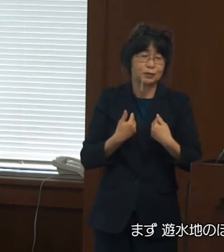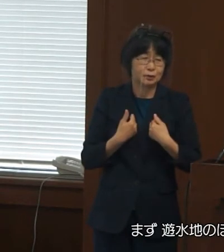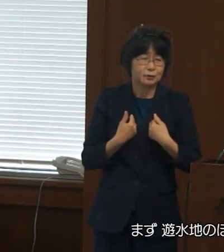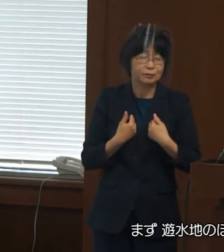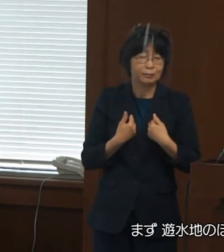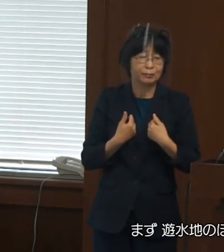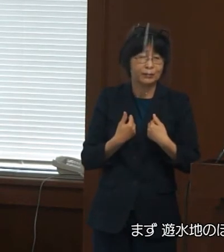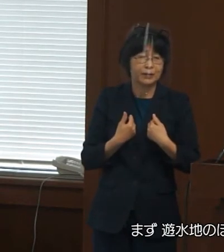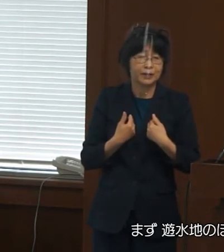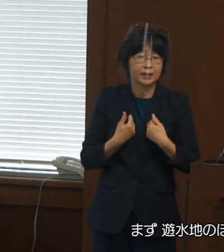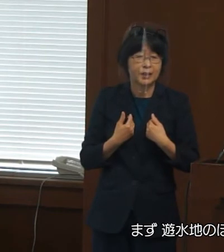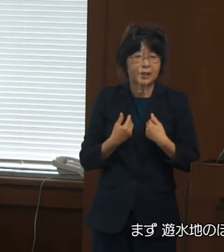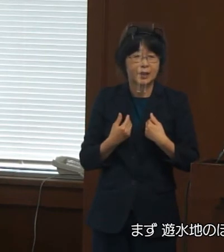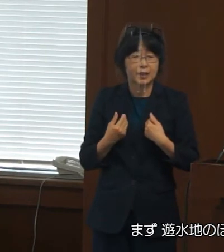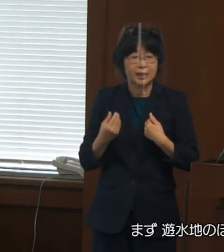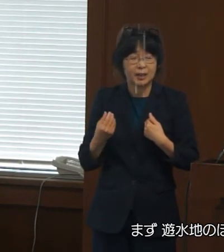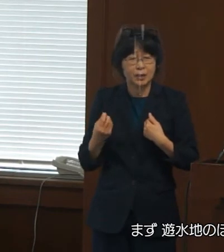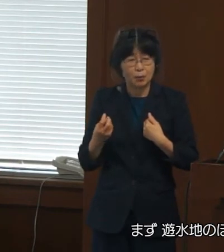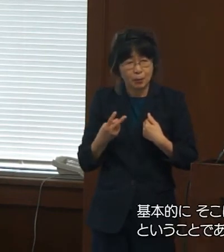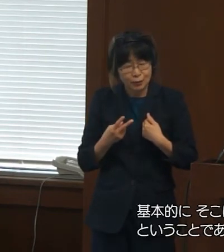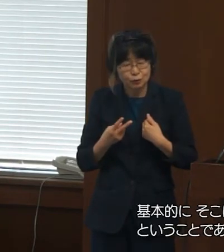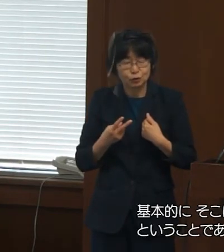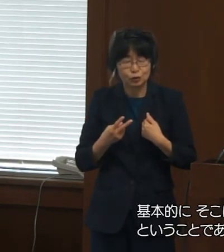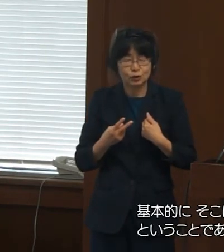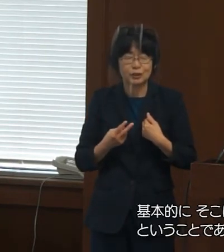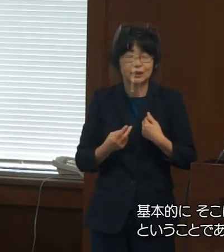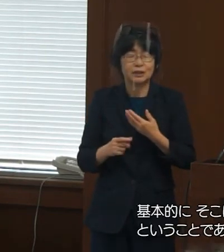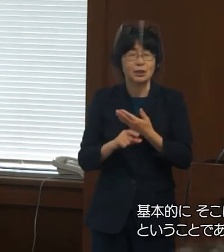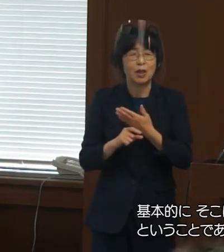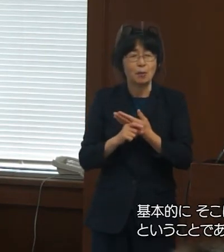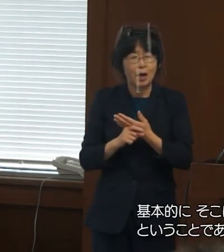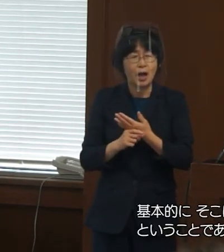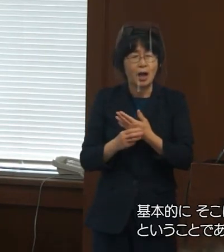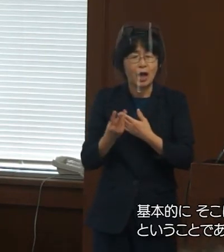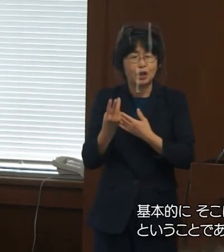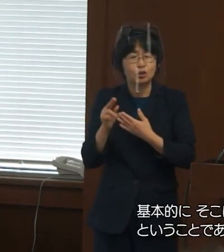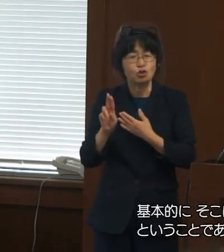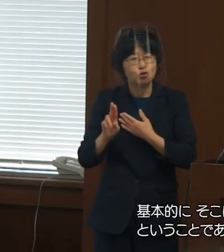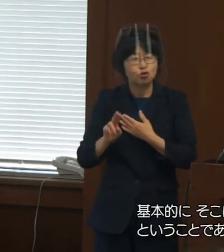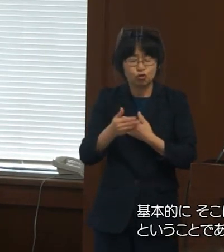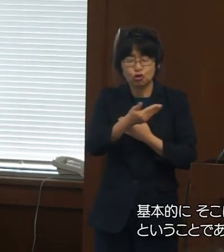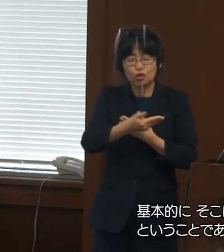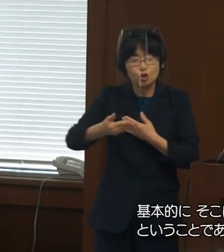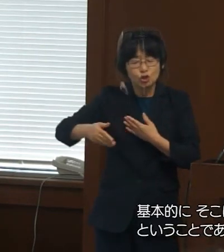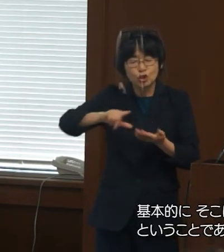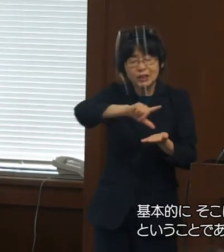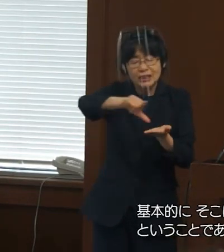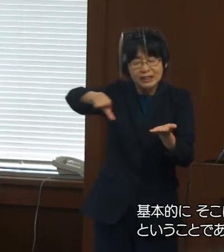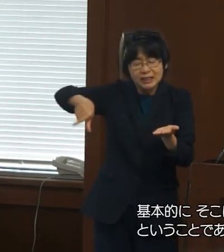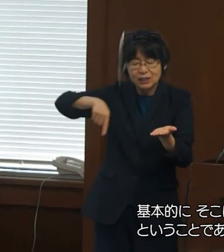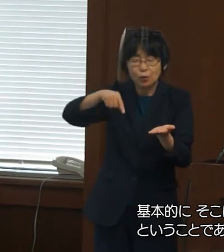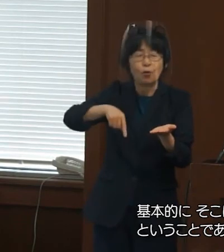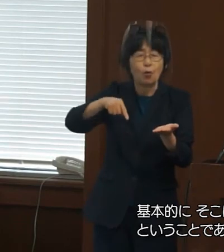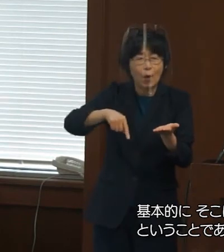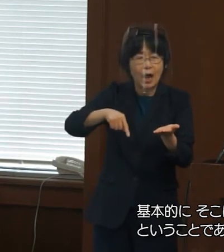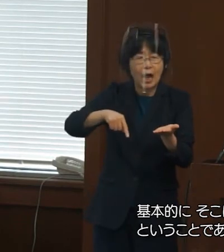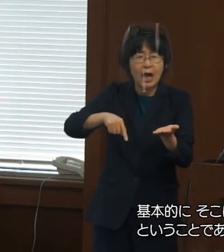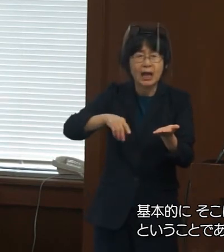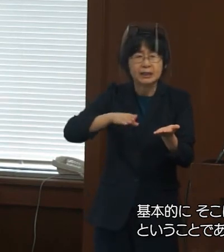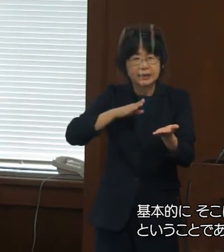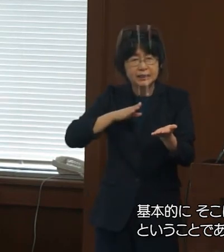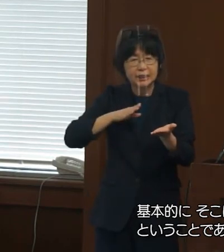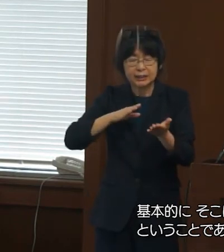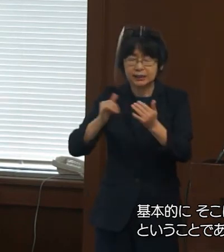まず遊水地の方に考えてみますと、そこは、まあ、そこに基本的に人が住まなくなるということであります